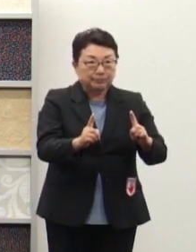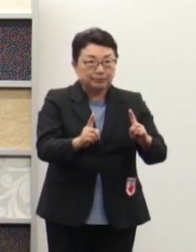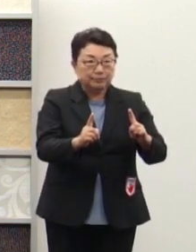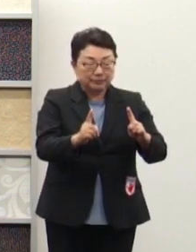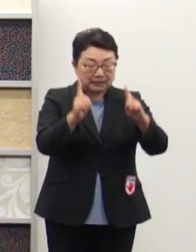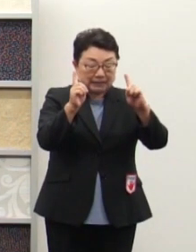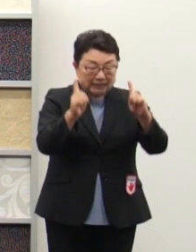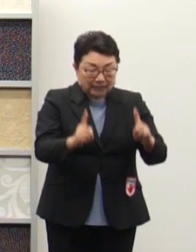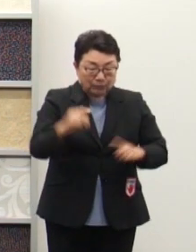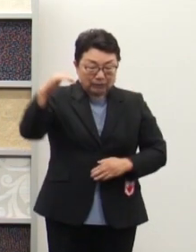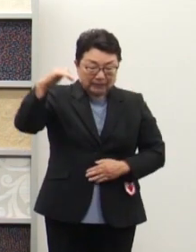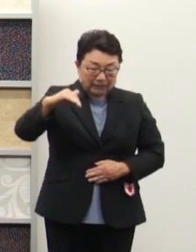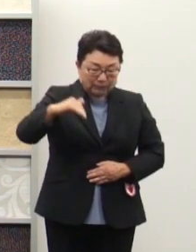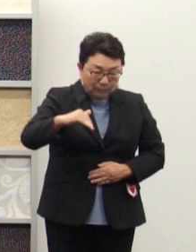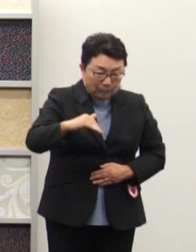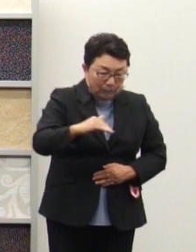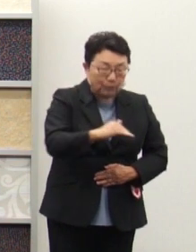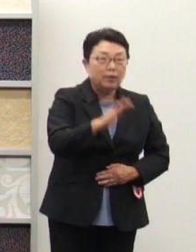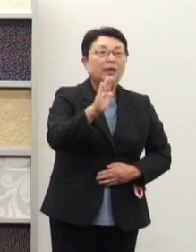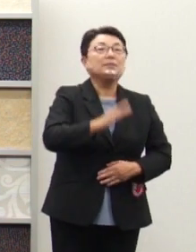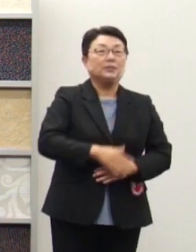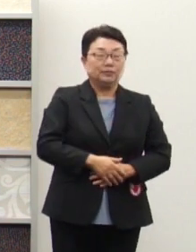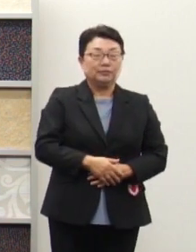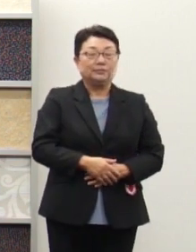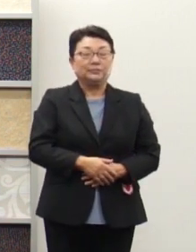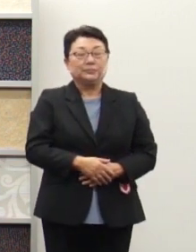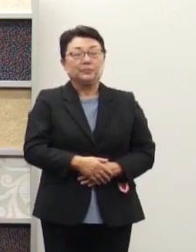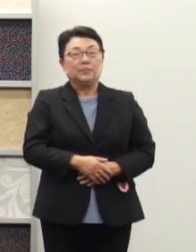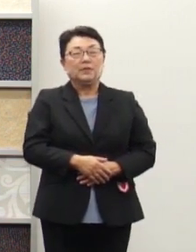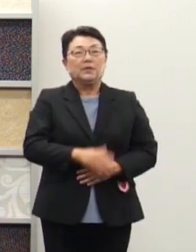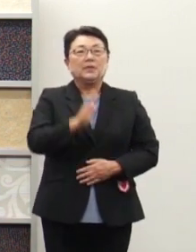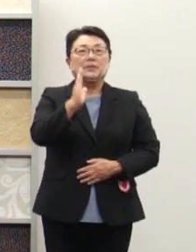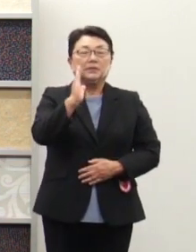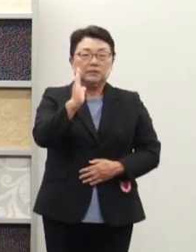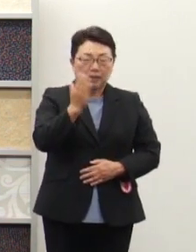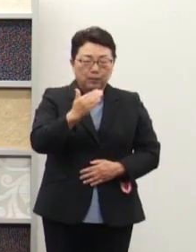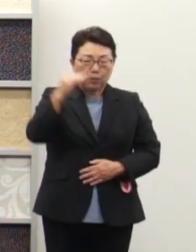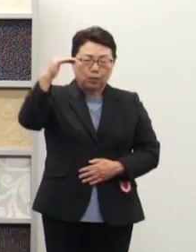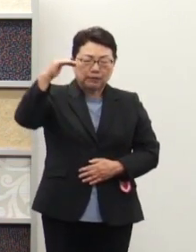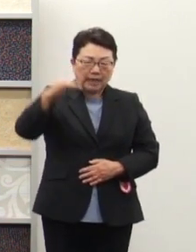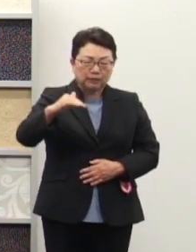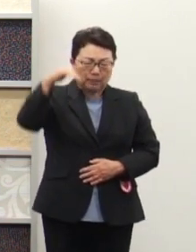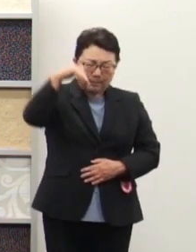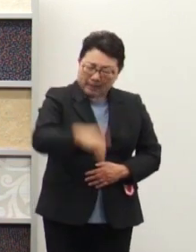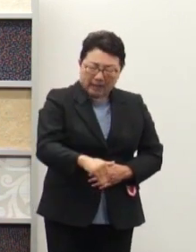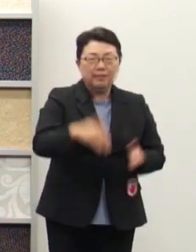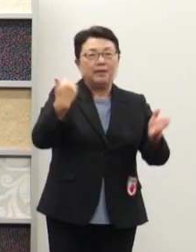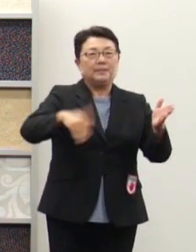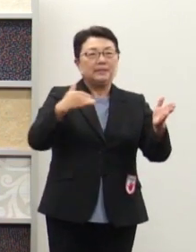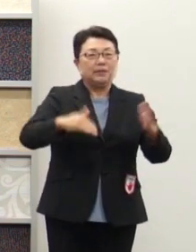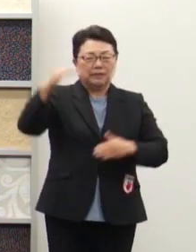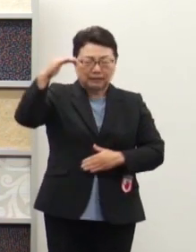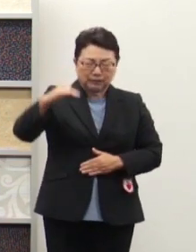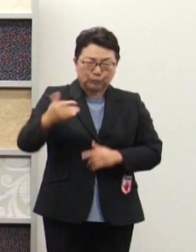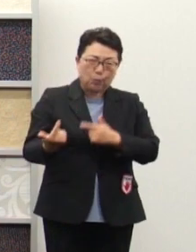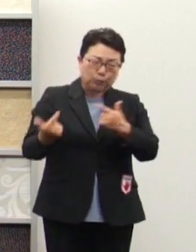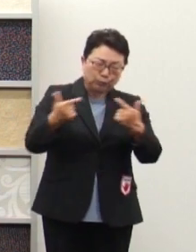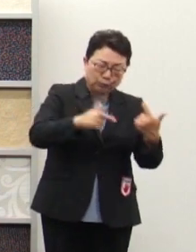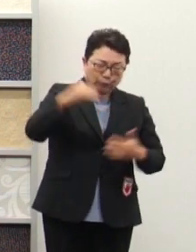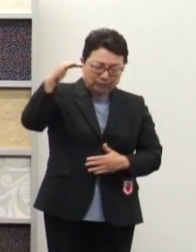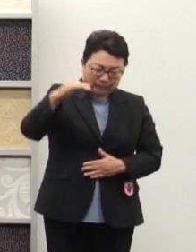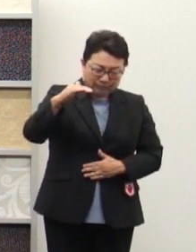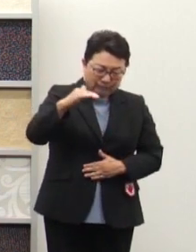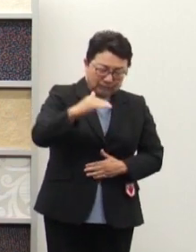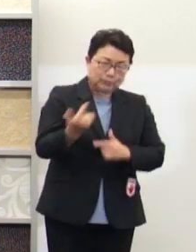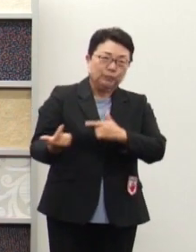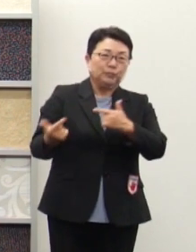減少傾向が継続しております。ただし減少のペースは依然として緩やか、でありまして、引き続き状